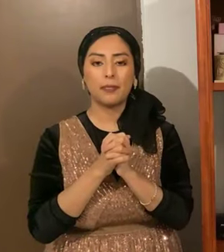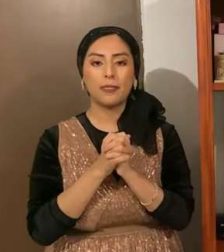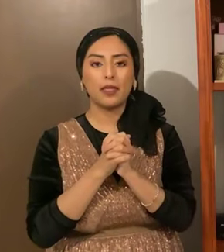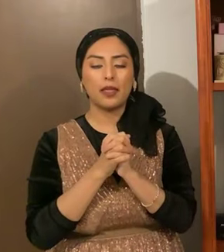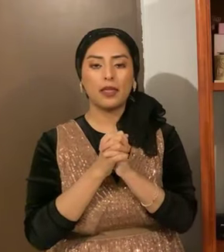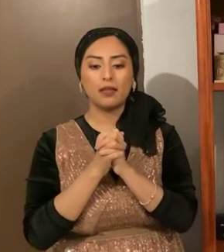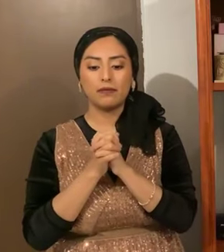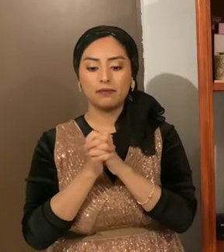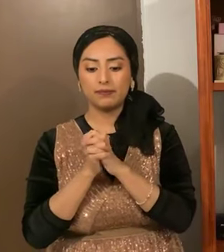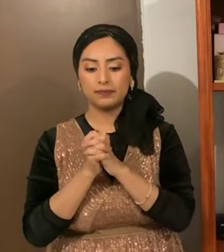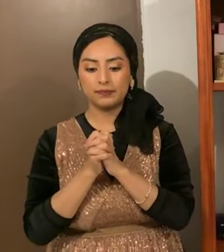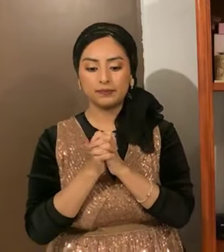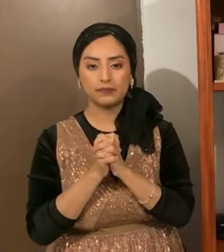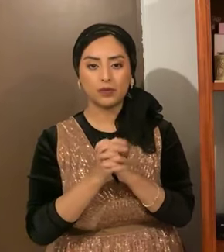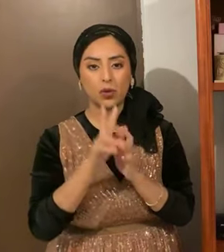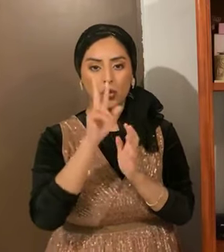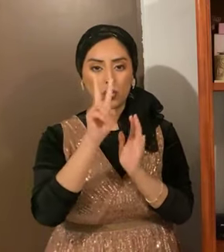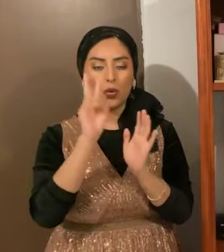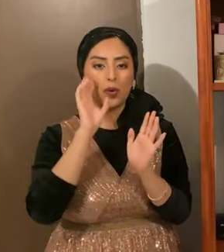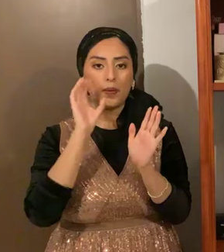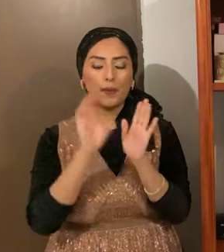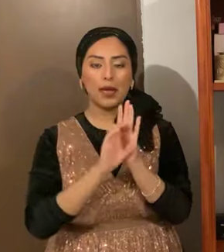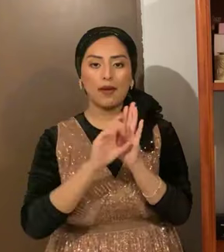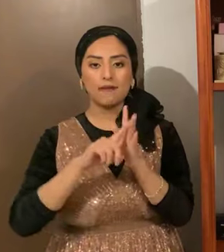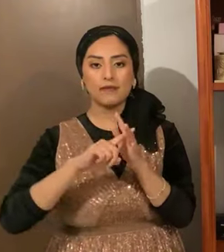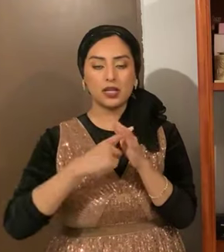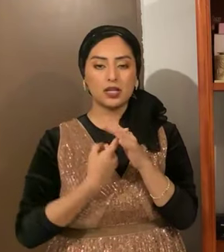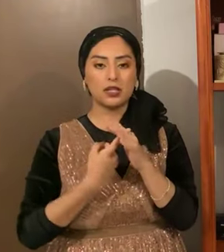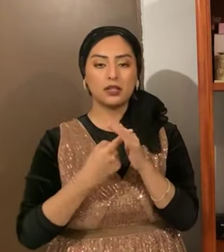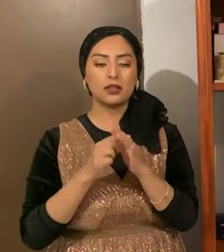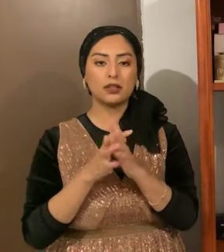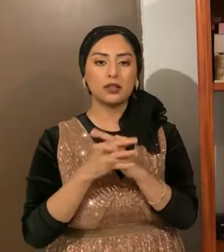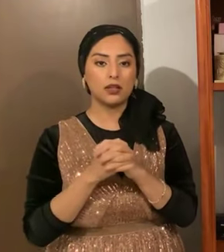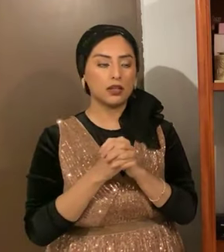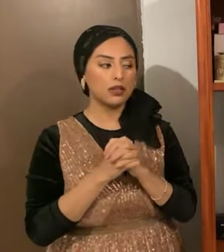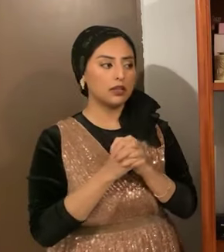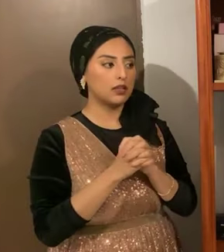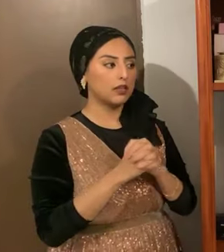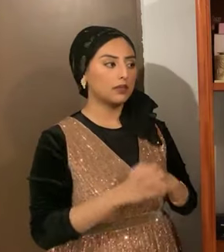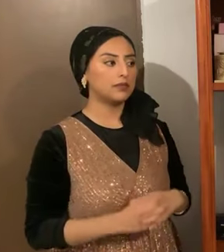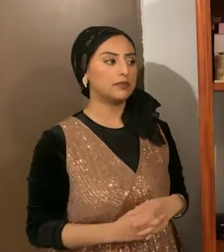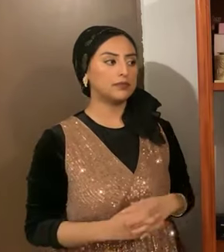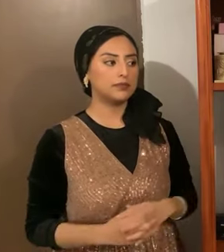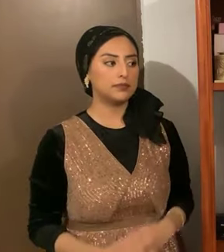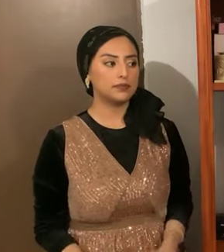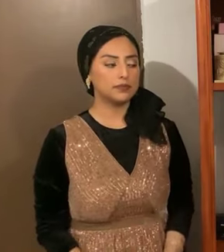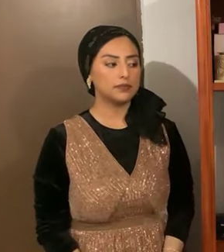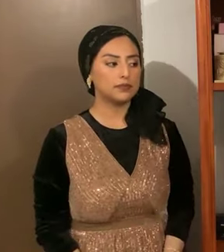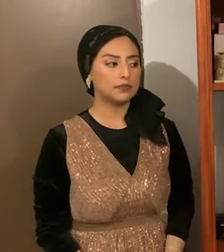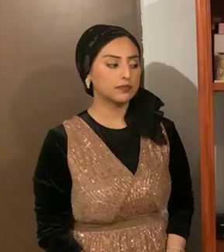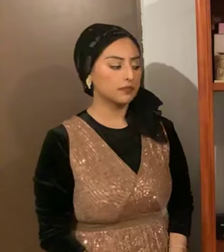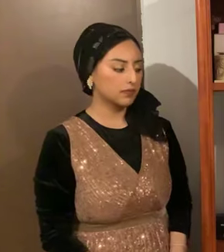dos primeras diapositivas. Rue Luis, por favor. No sé si pueda regresarlas todas,